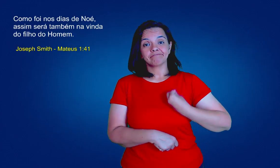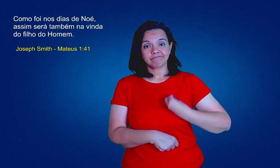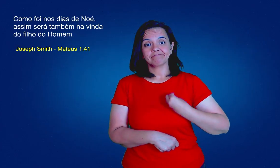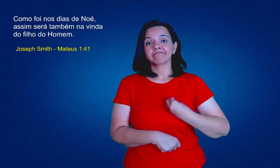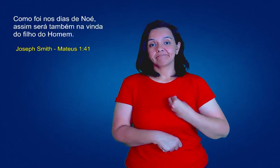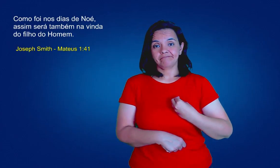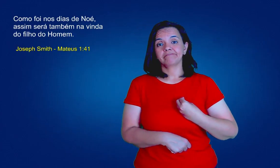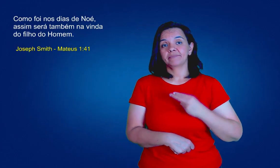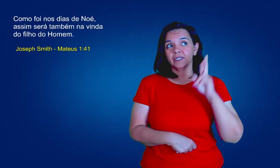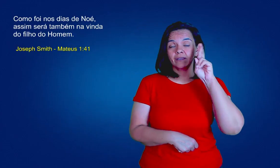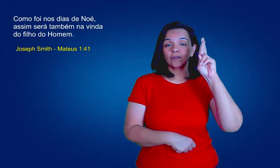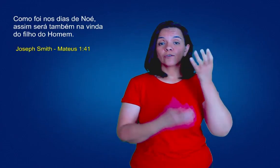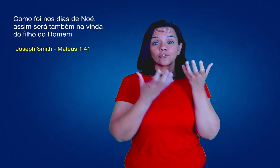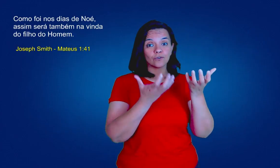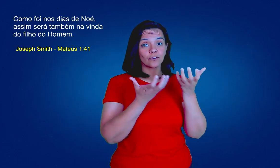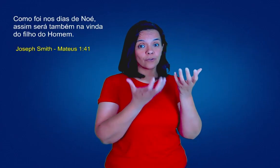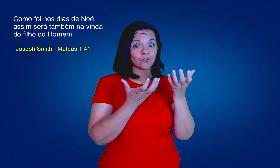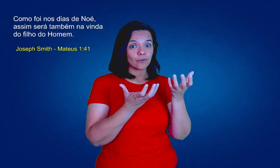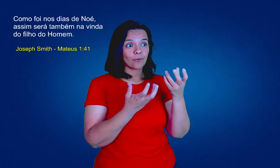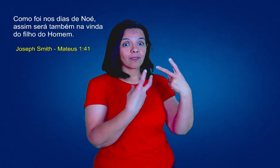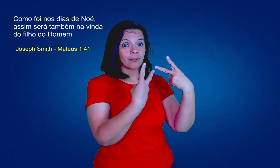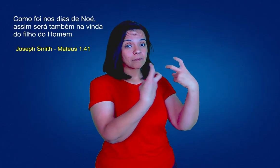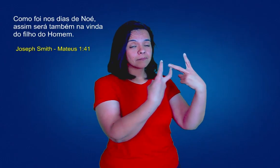Todos nós passamos por momentos difíceis, não é verdade?